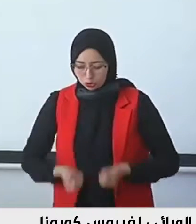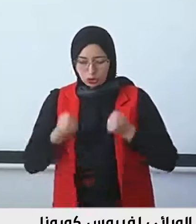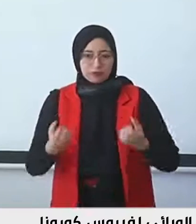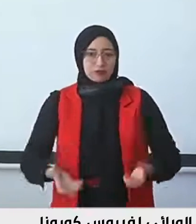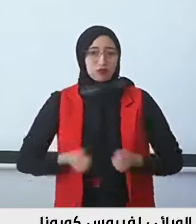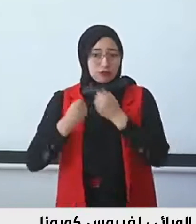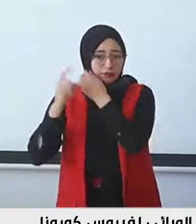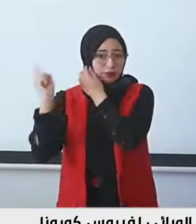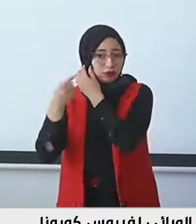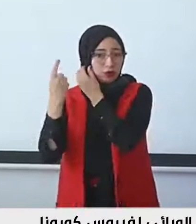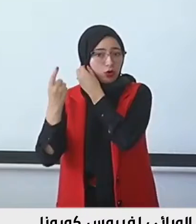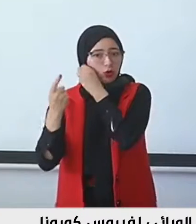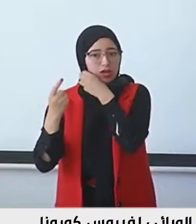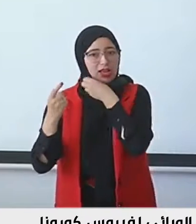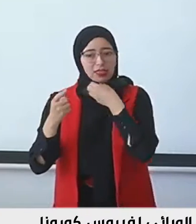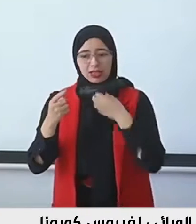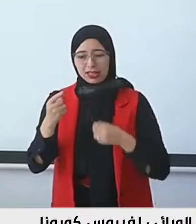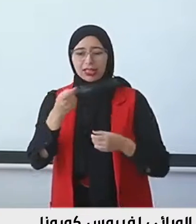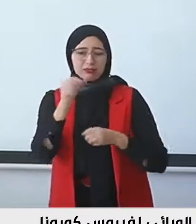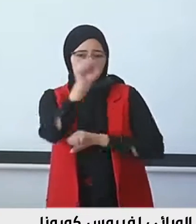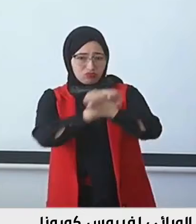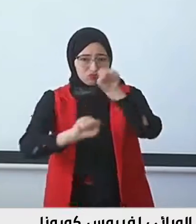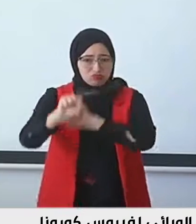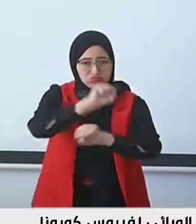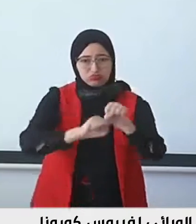حتى يتم معالجتهم في